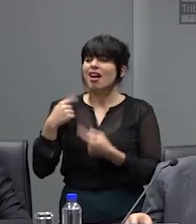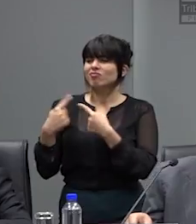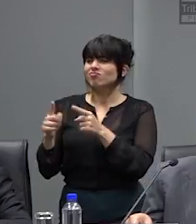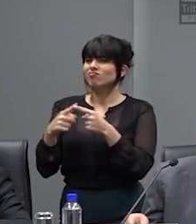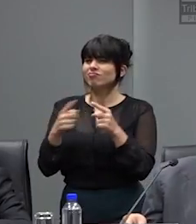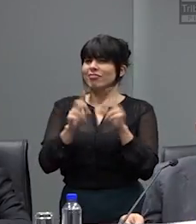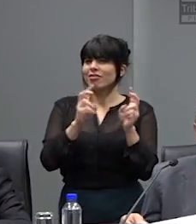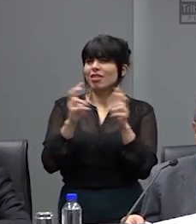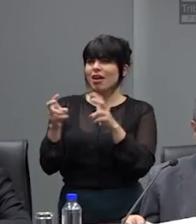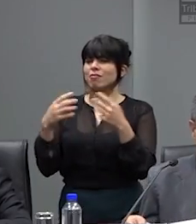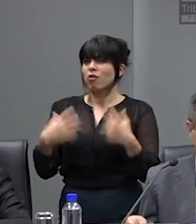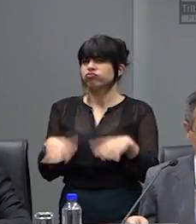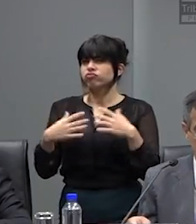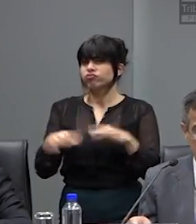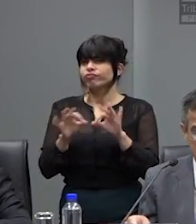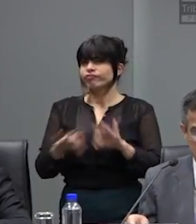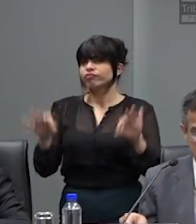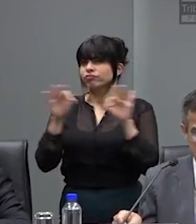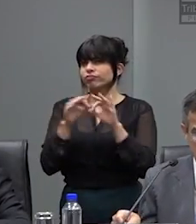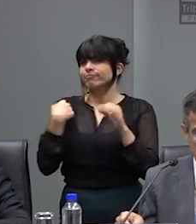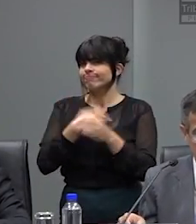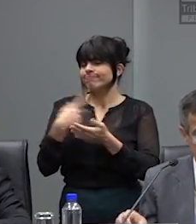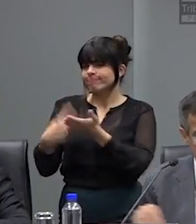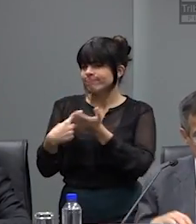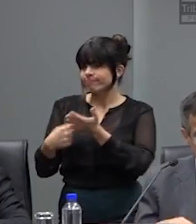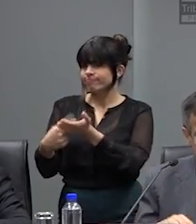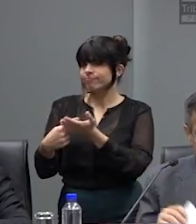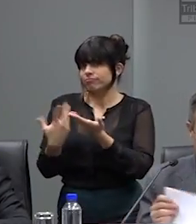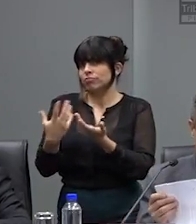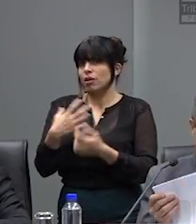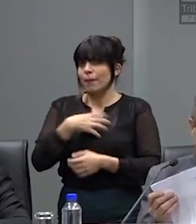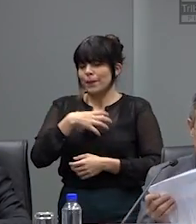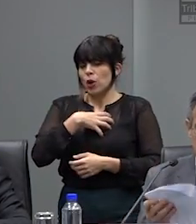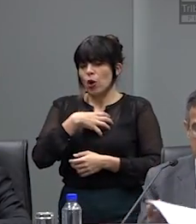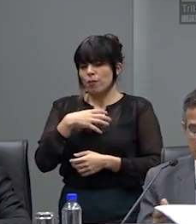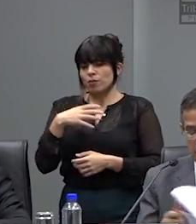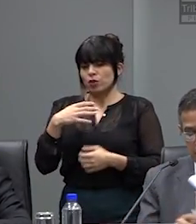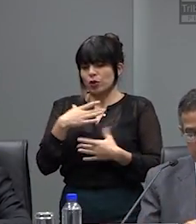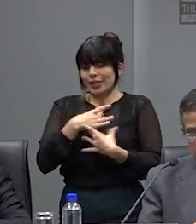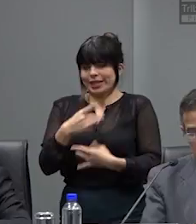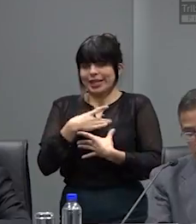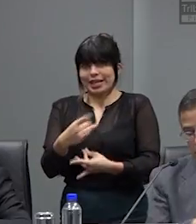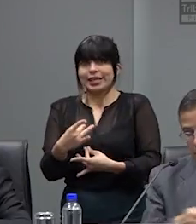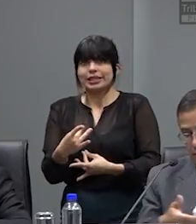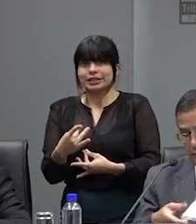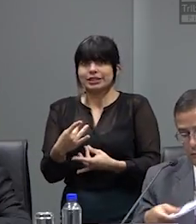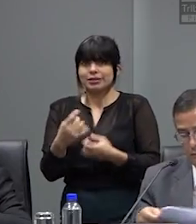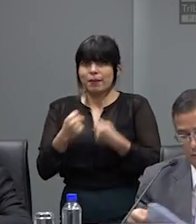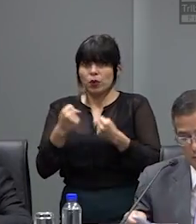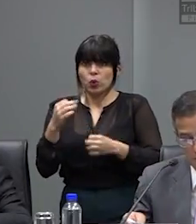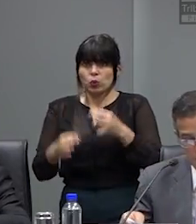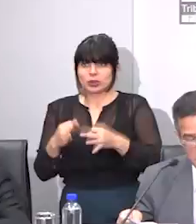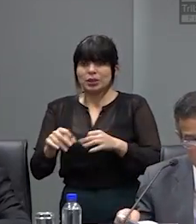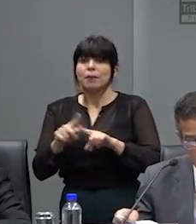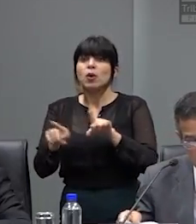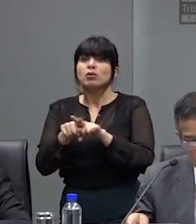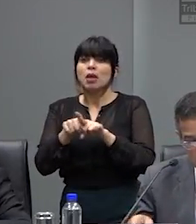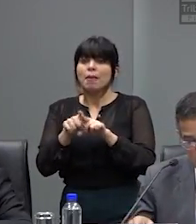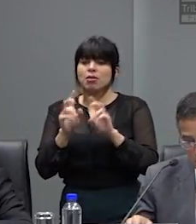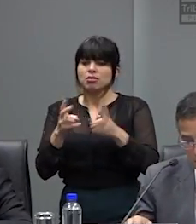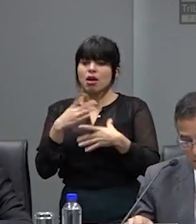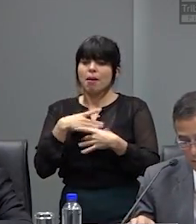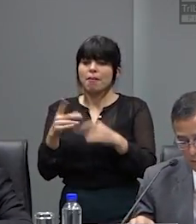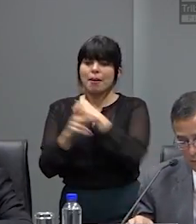de especial relevancia que tratamos desde el ámbito propio de lo que es el interés del Poder Judicial, pero del país